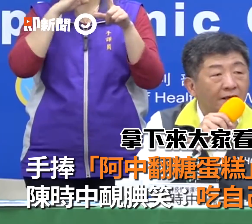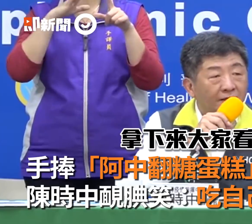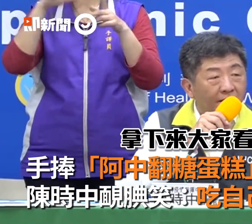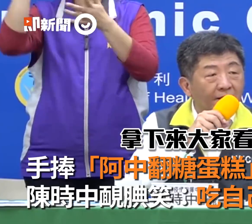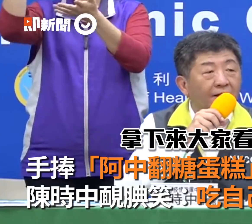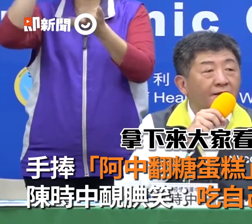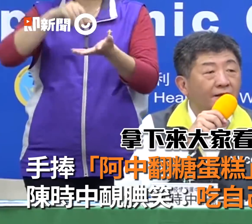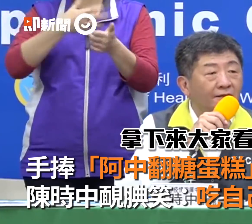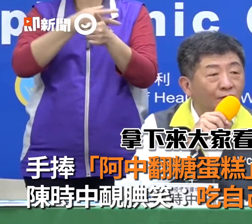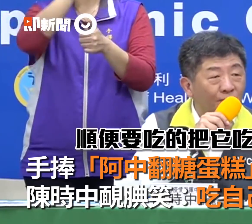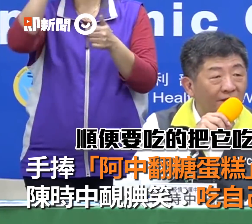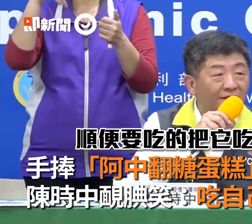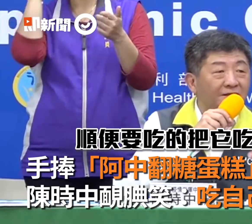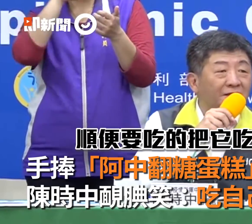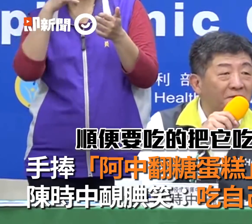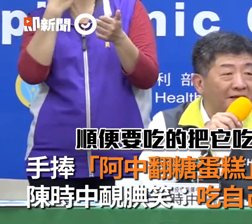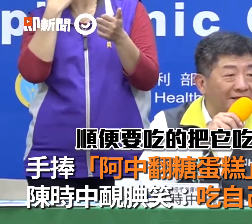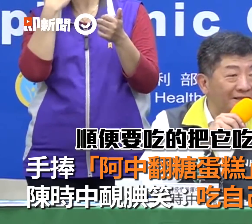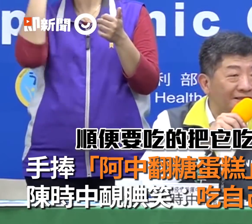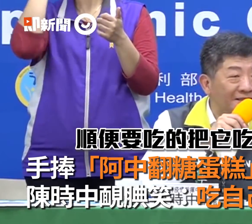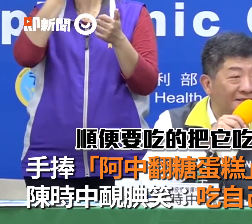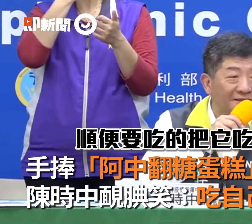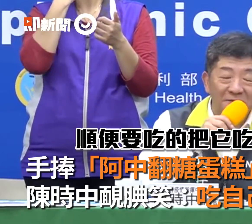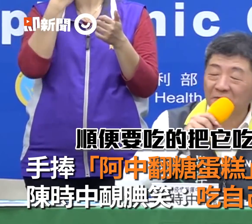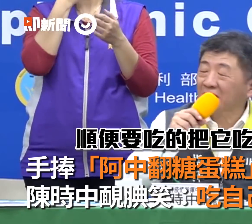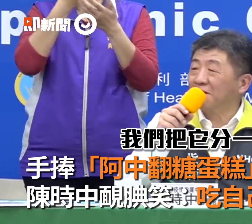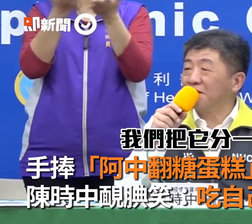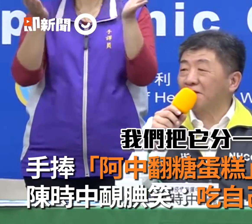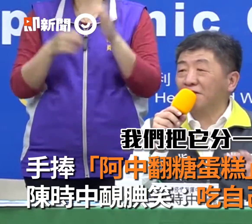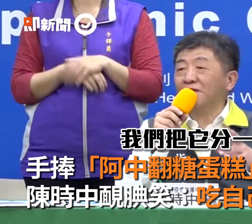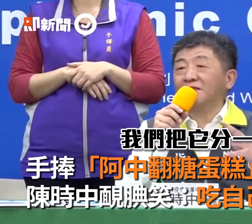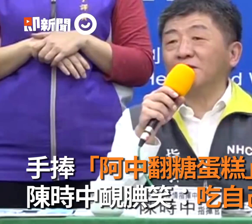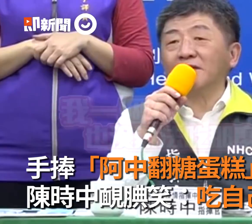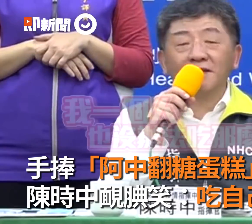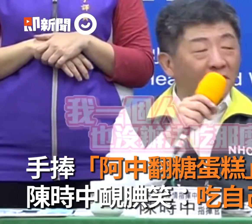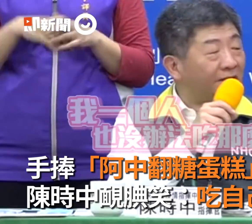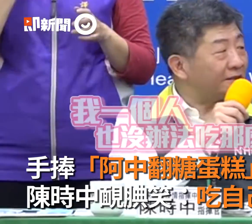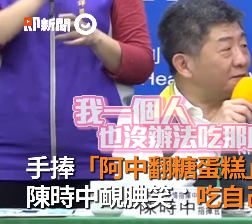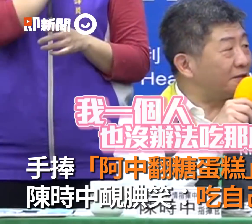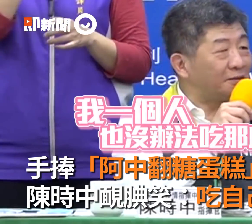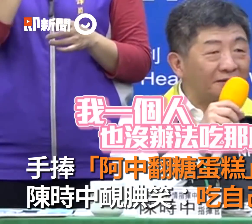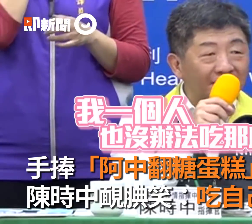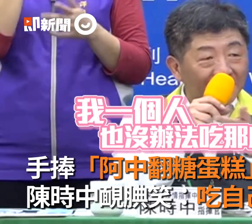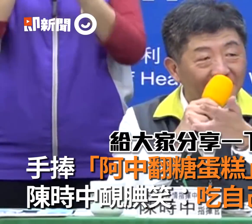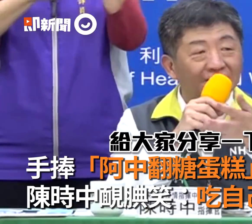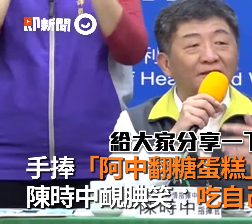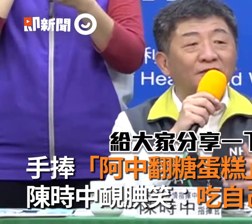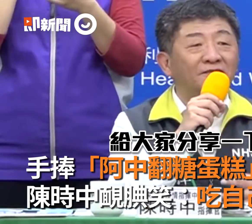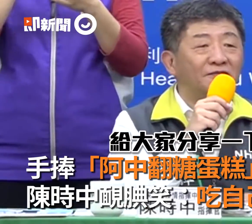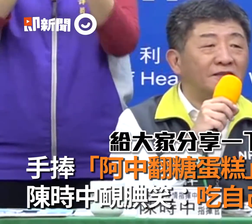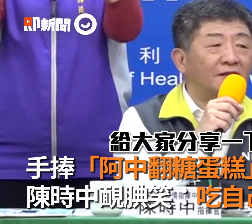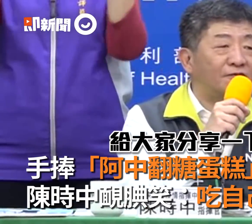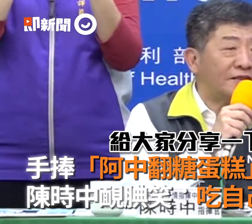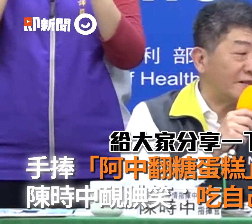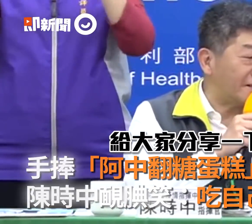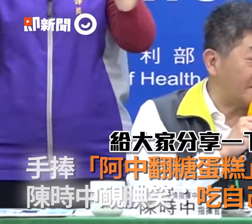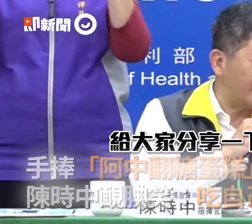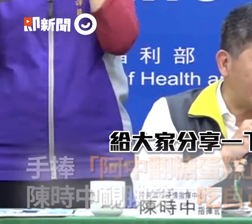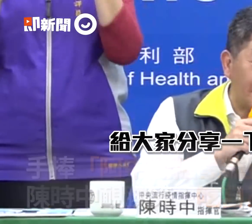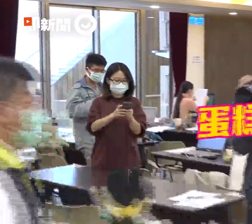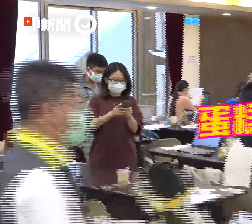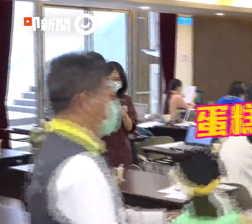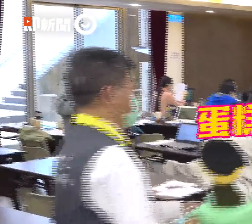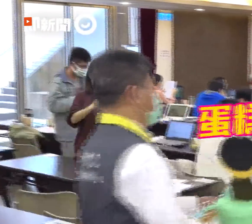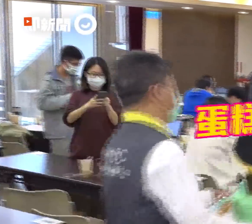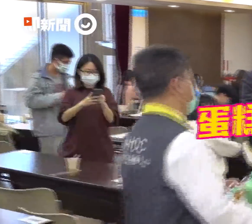啊，下来大家看一看，那顺便要吃的，把它吃一吃这样。我们把它分分吃，我一个人没法吃那么多，给大家分享一下